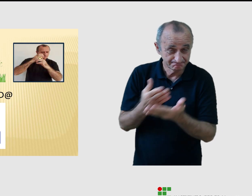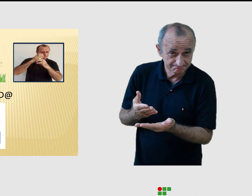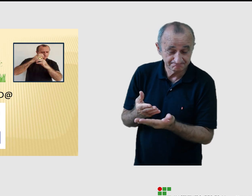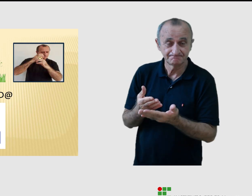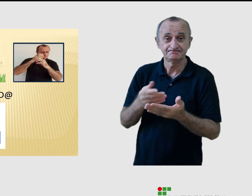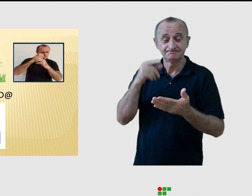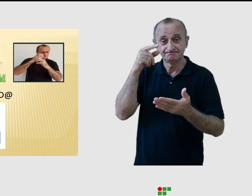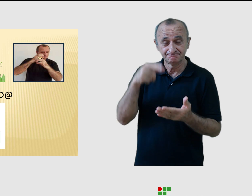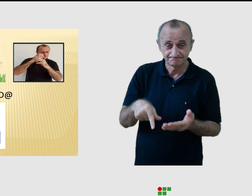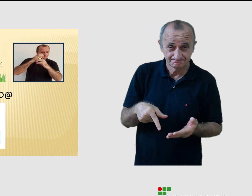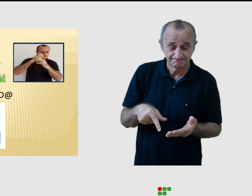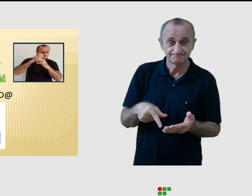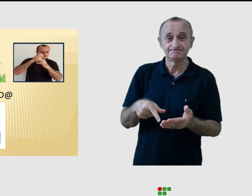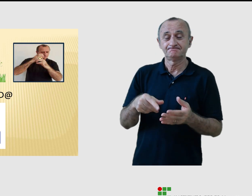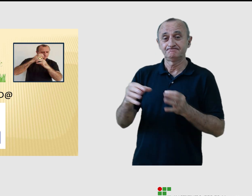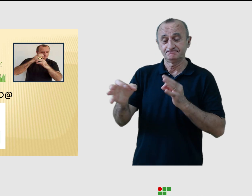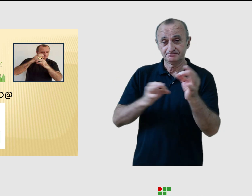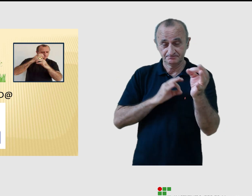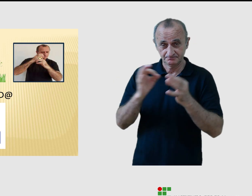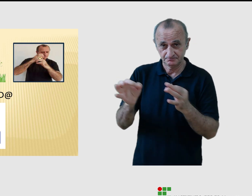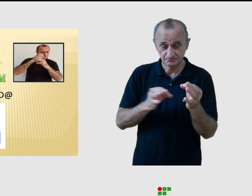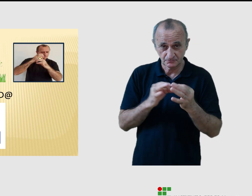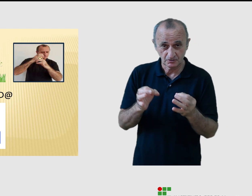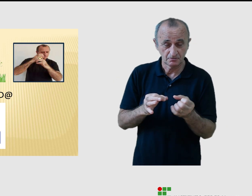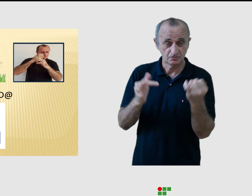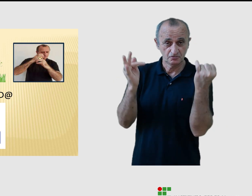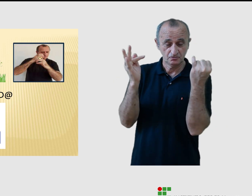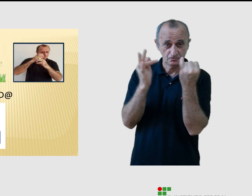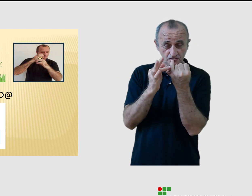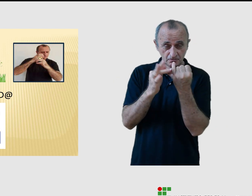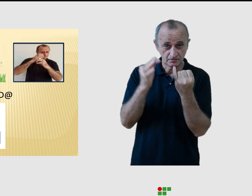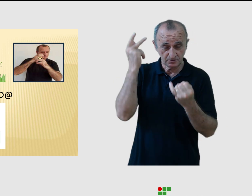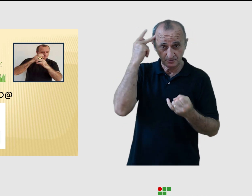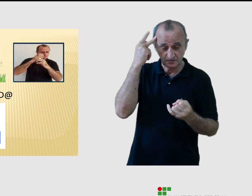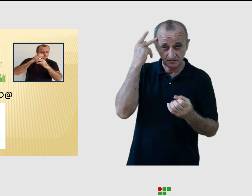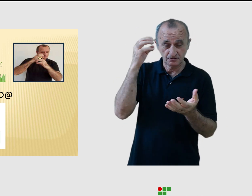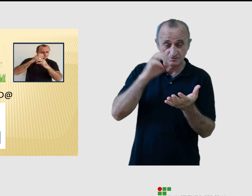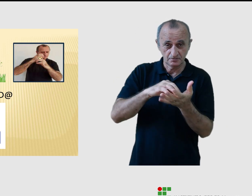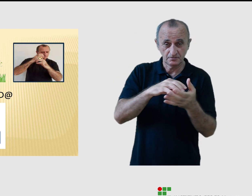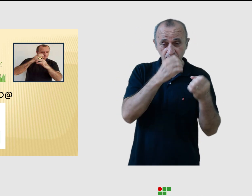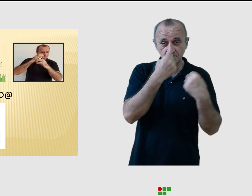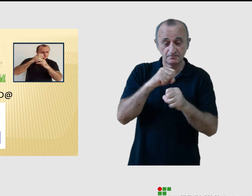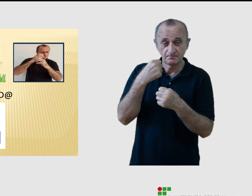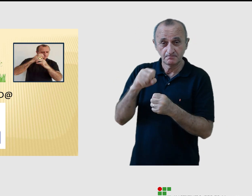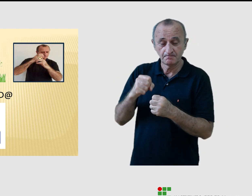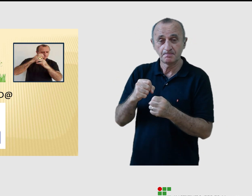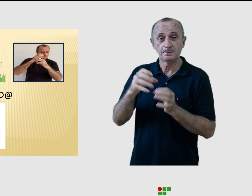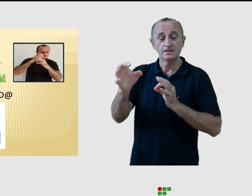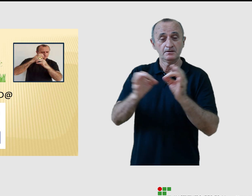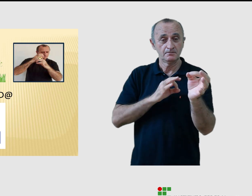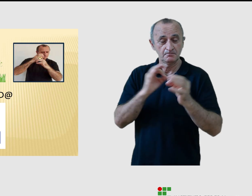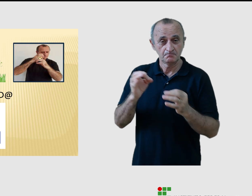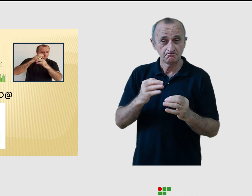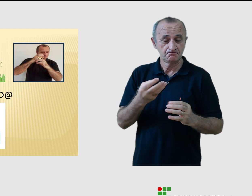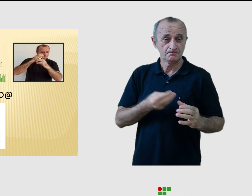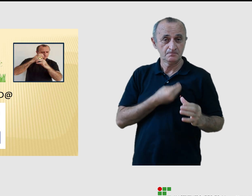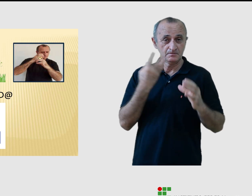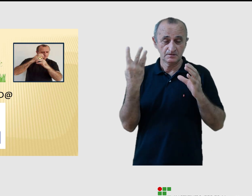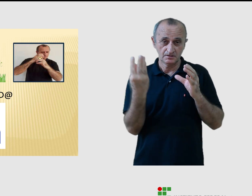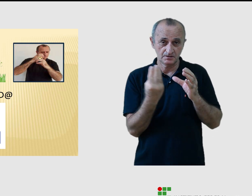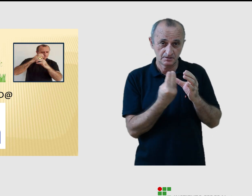Tudo bem? Bem-vindos aqui ao nosso projeto do Instituto Federal de São Paulo, campus Votuporanga,